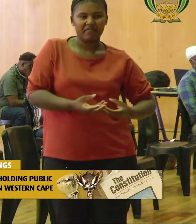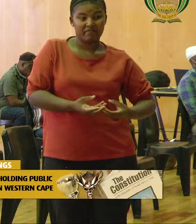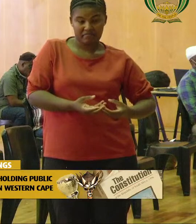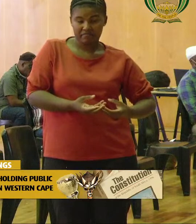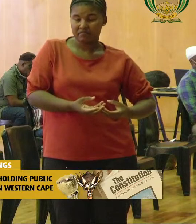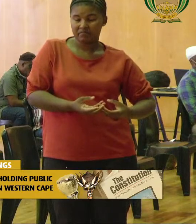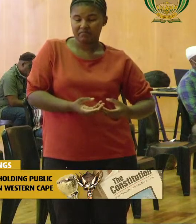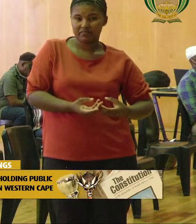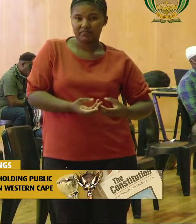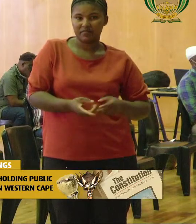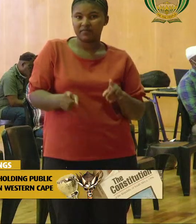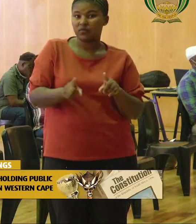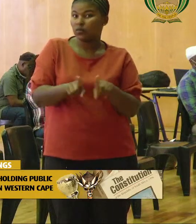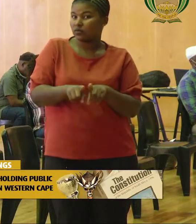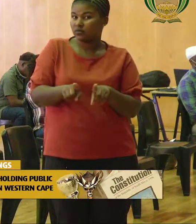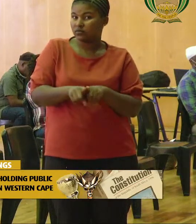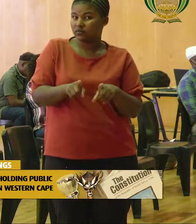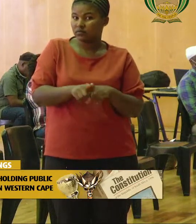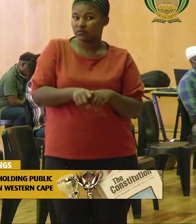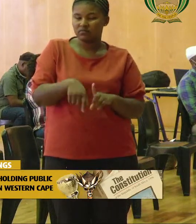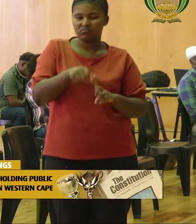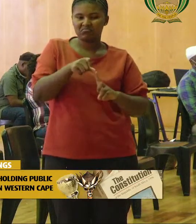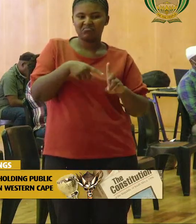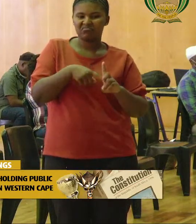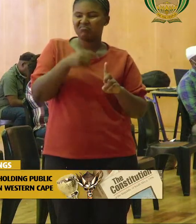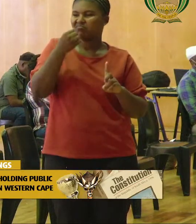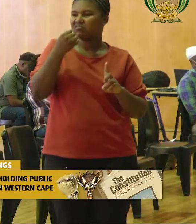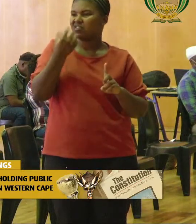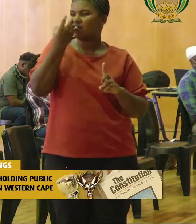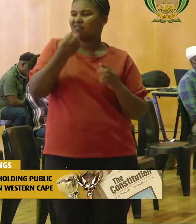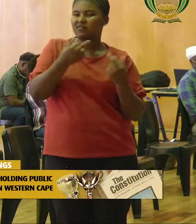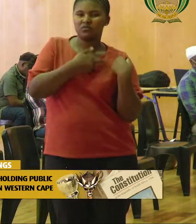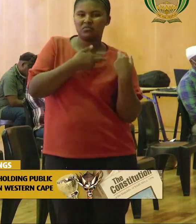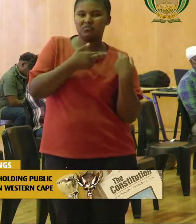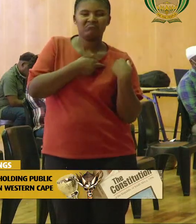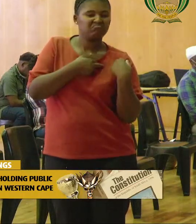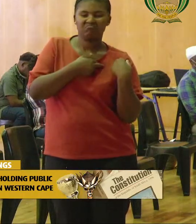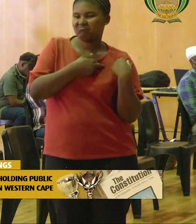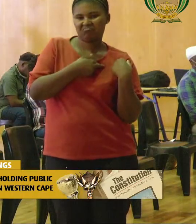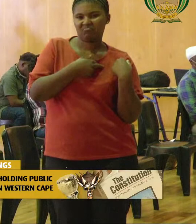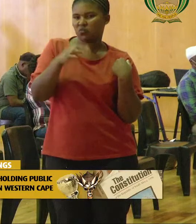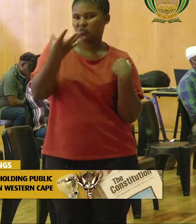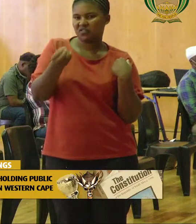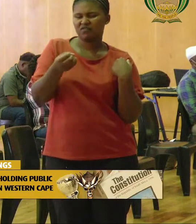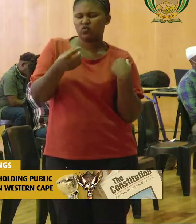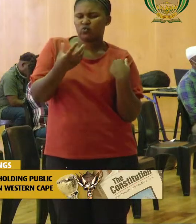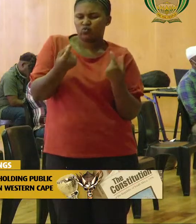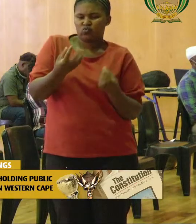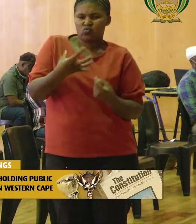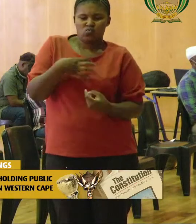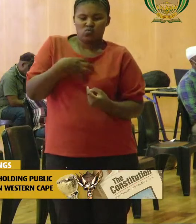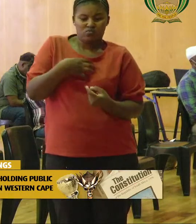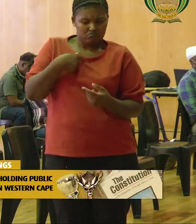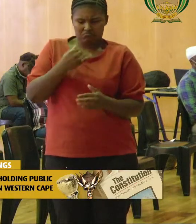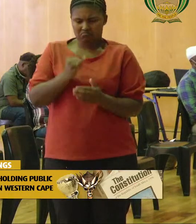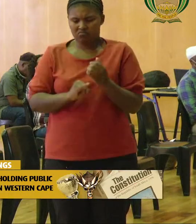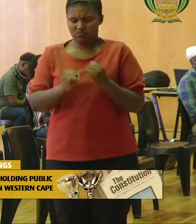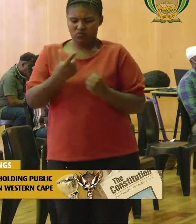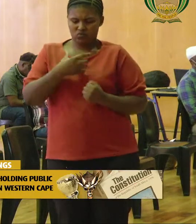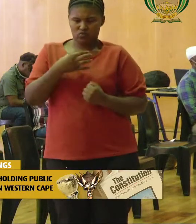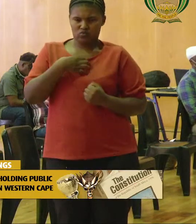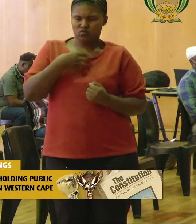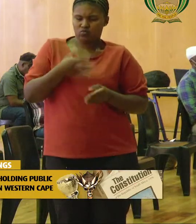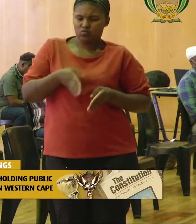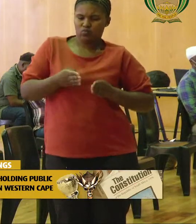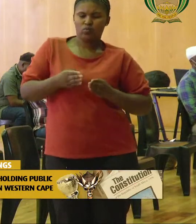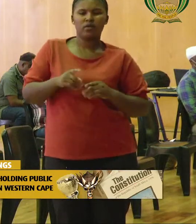kwaye akho apho balawulwa khona benza unothanda ngoba